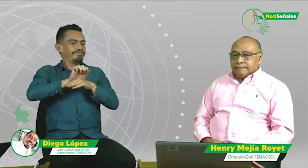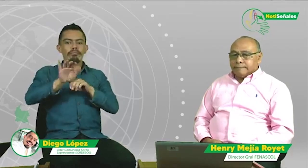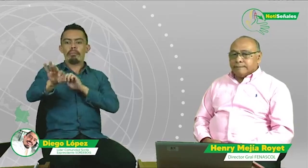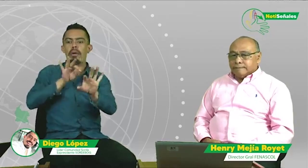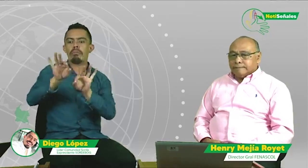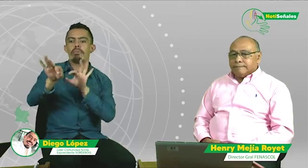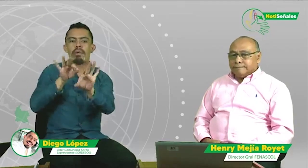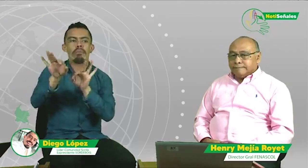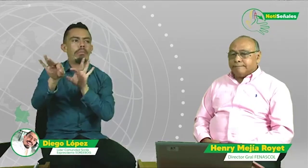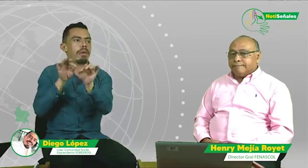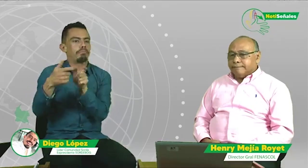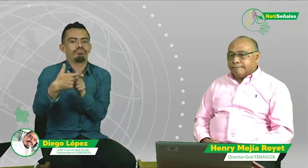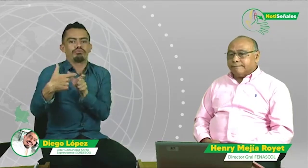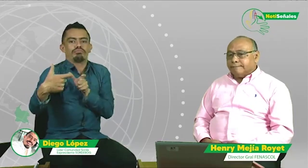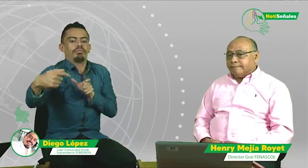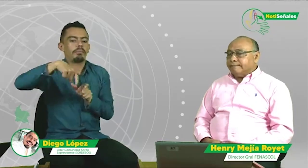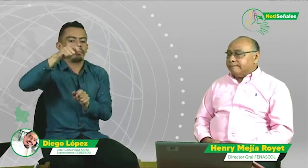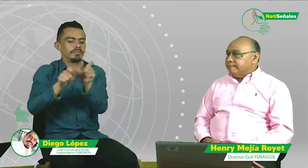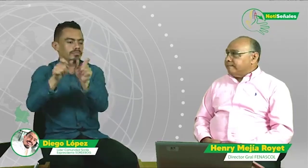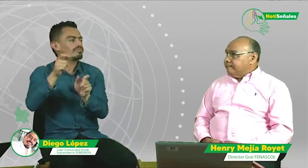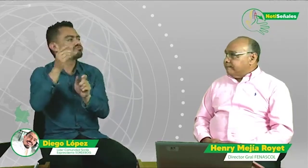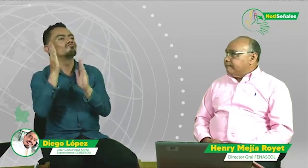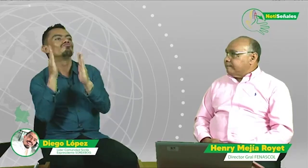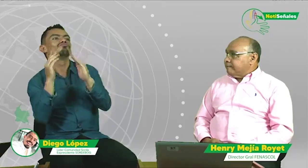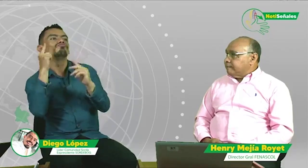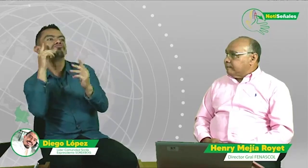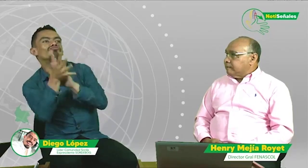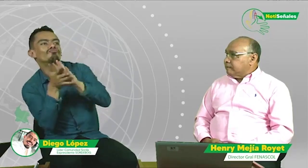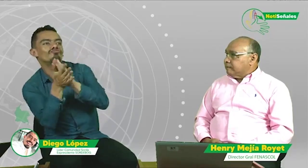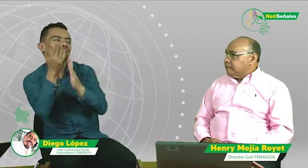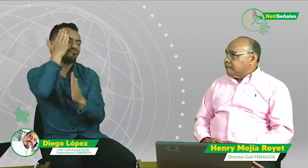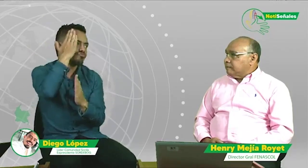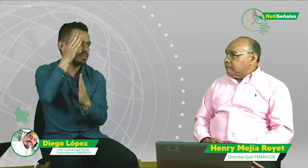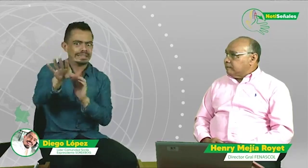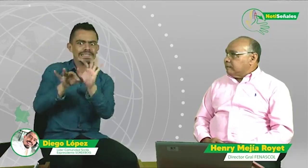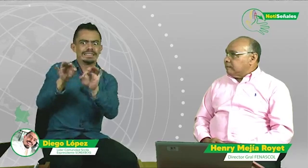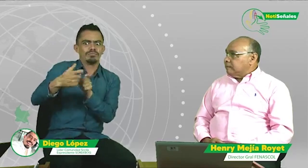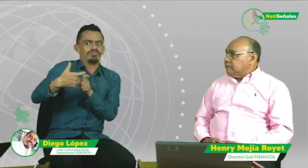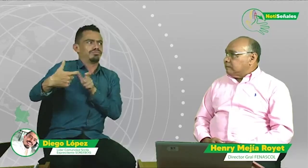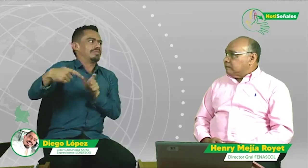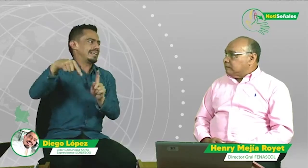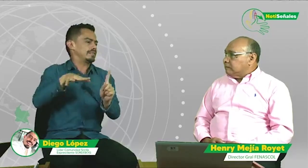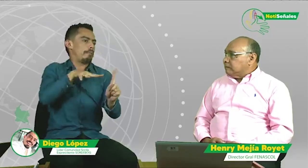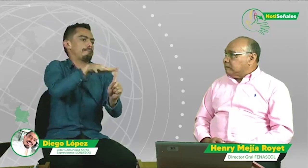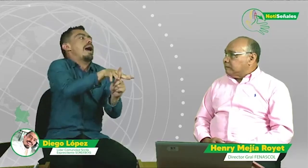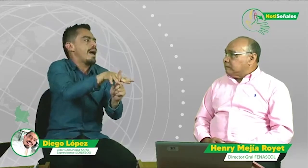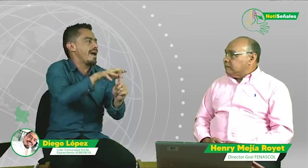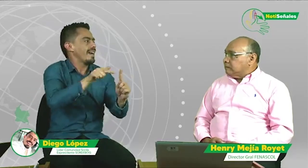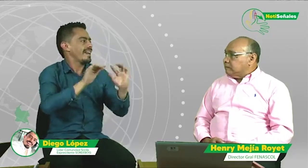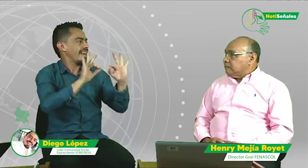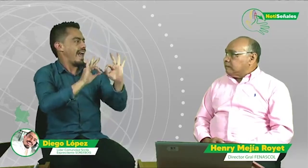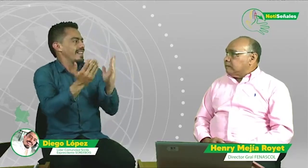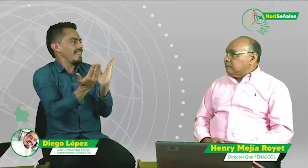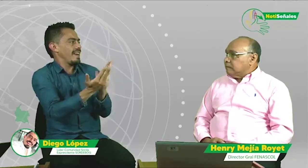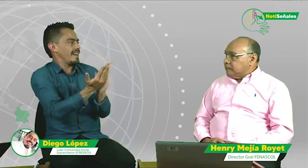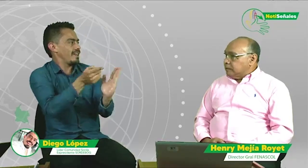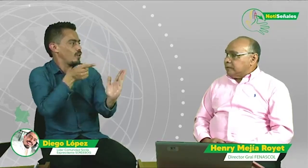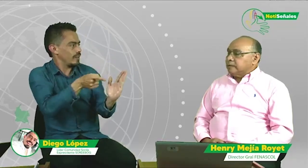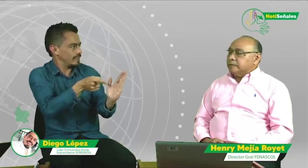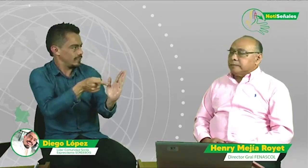su labor, que conozcan esta labor traslativa que deben hacer en el entorno educativo. Y pues al contratar simplemente